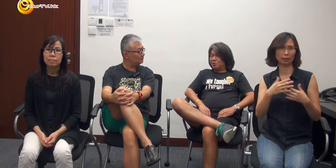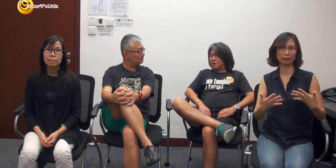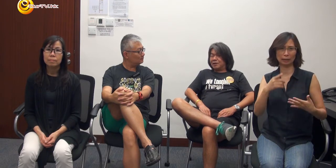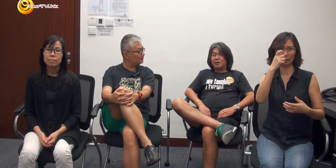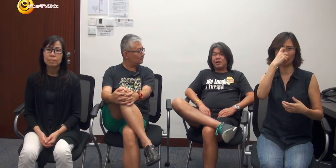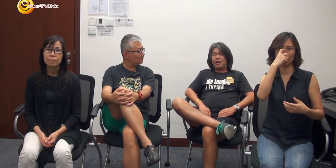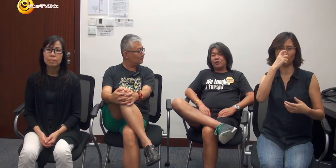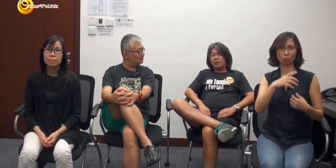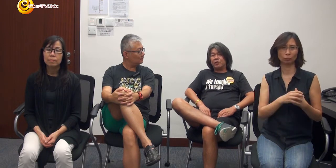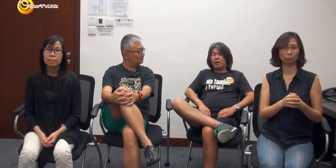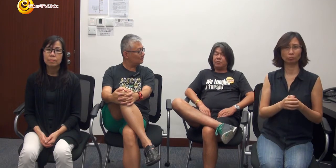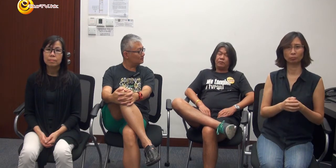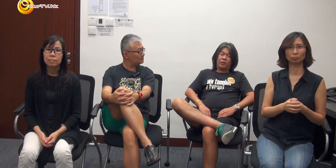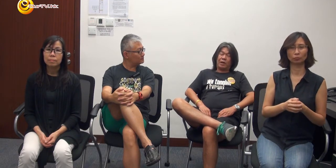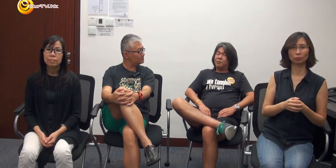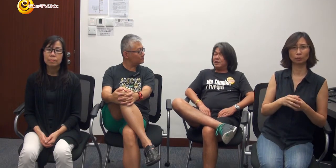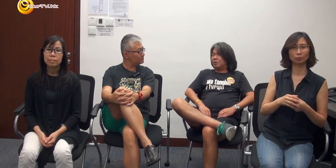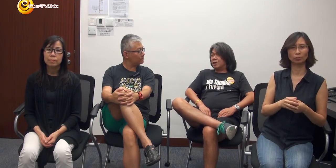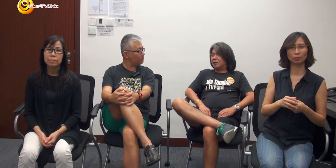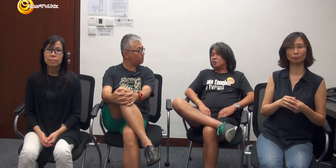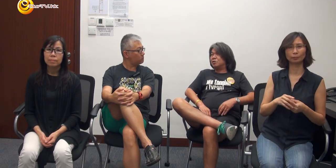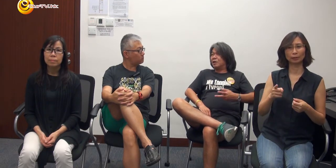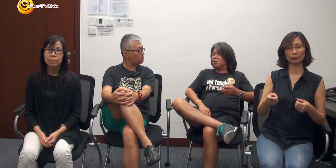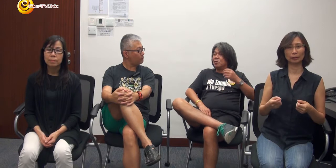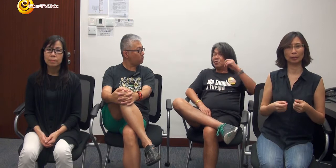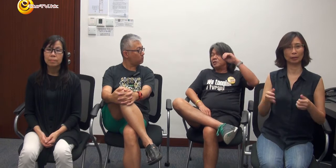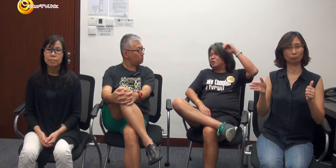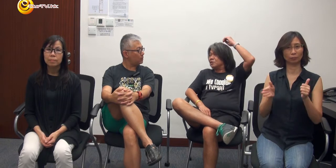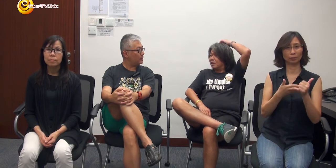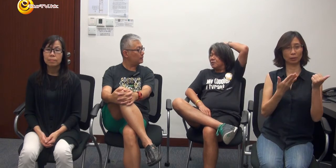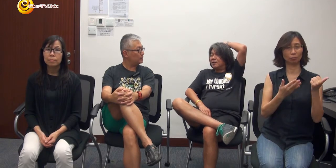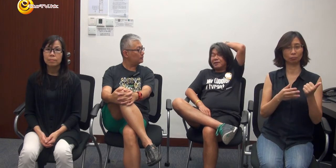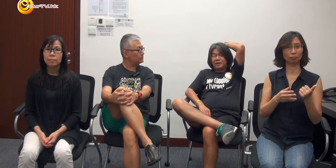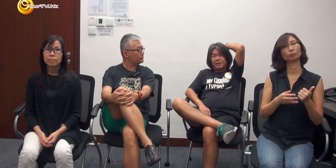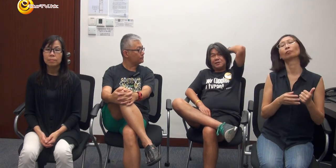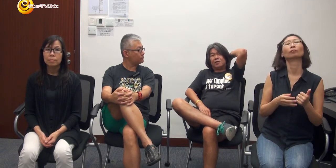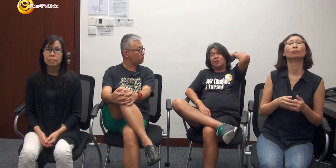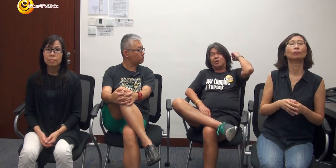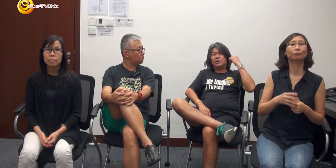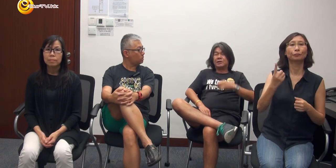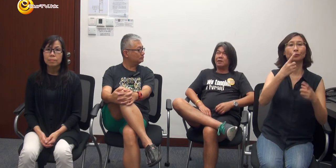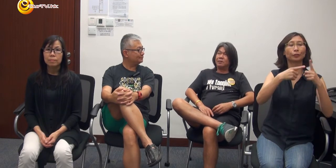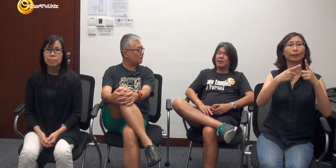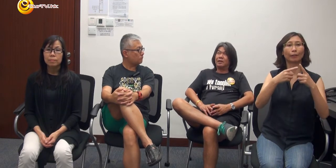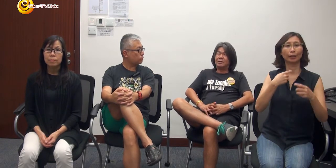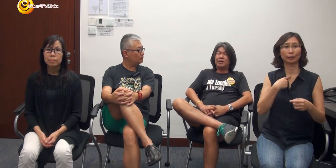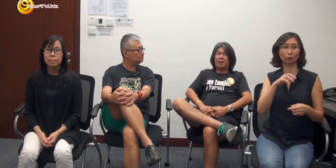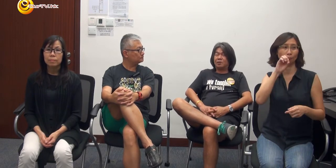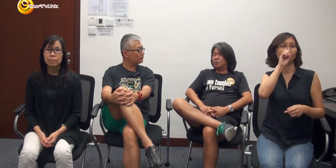一切，因為點解咧？佢如果你去任免一個人，係一早已問咗共產黨。 係啊，係啦。 即係試過好似阿曾係都甩